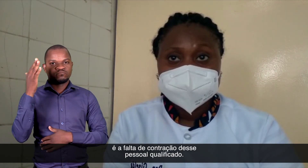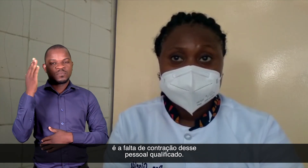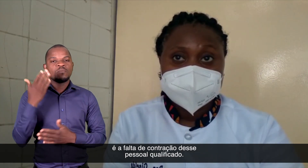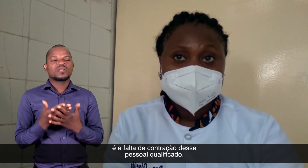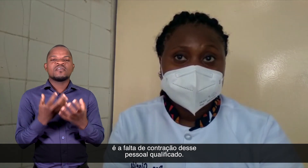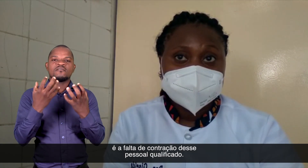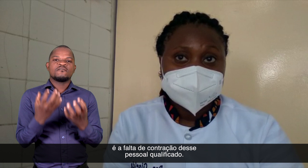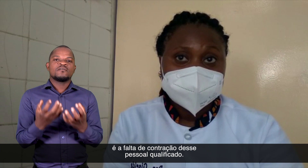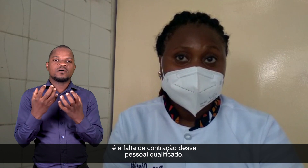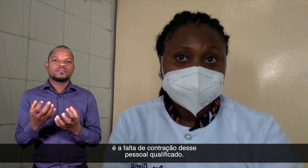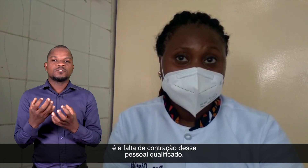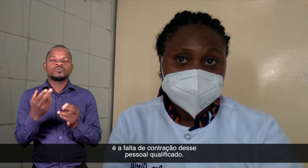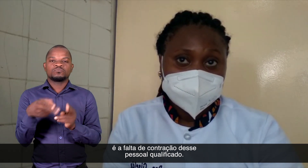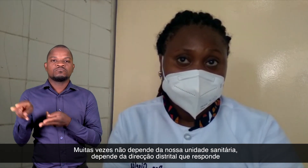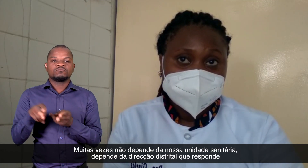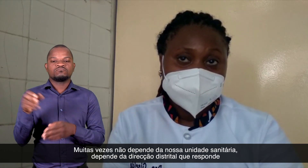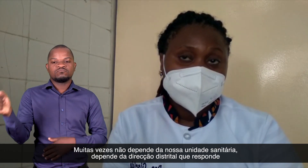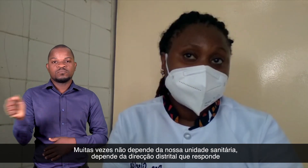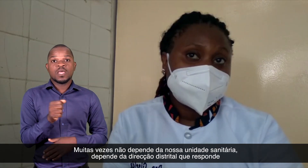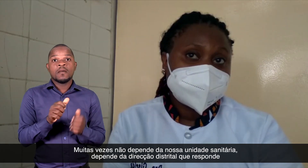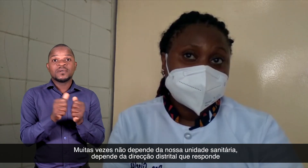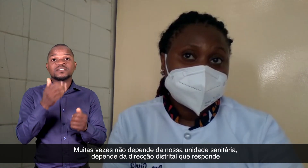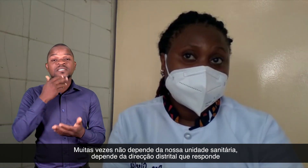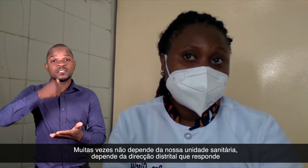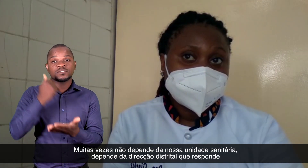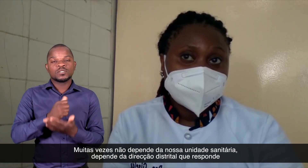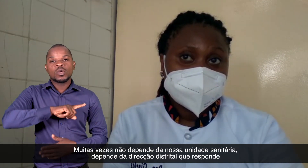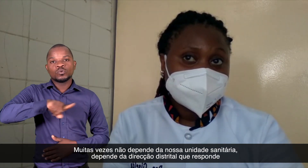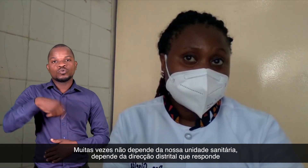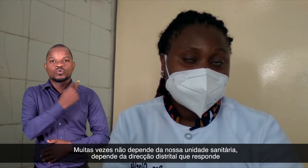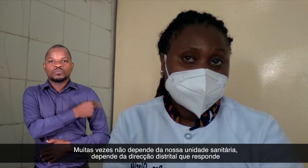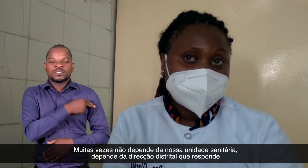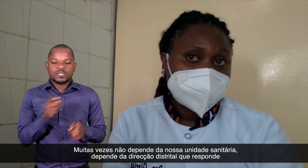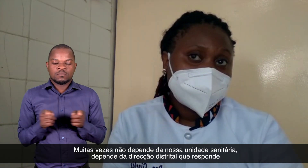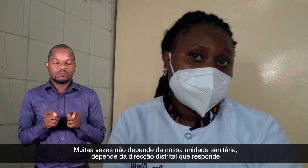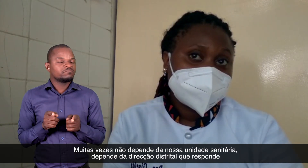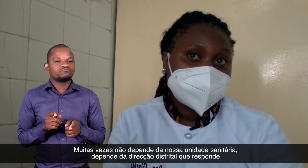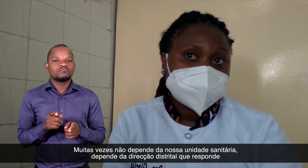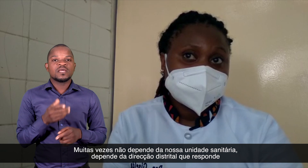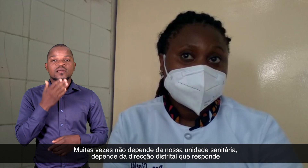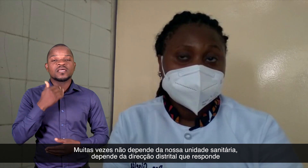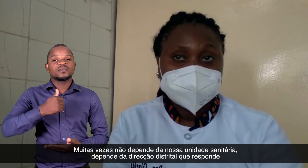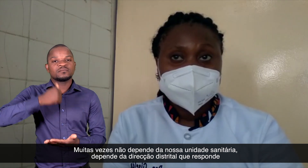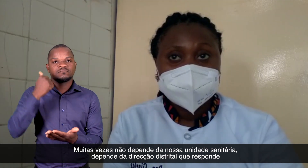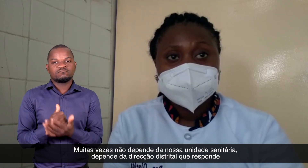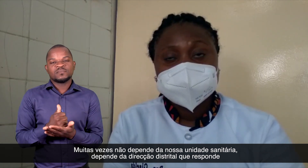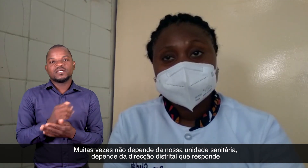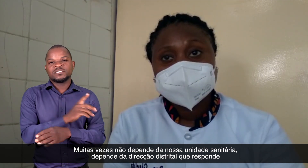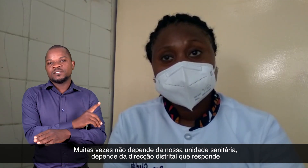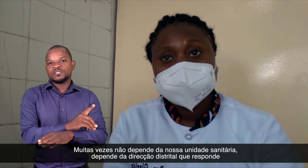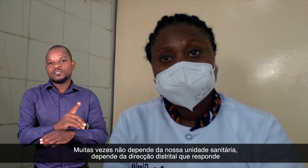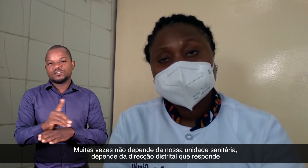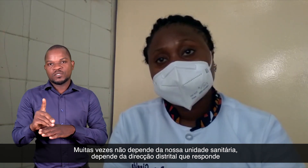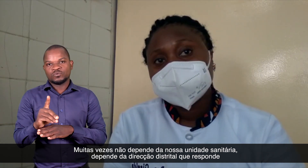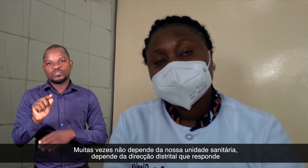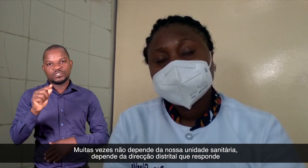contratação desse pessoal qualificado. Muitas das vezes não depende da nossa unidade sanitária, depende da direção distrital. A direção